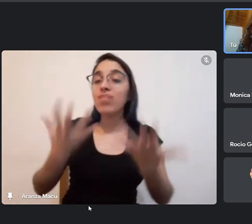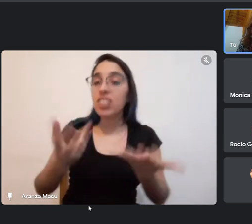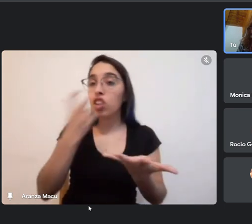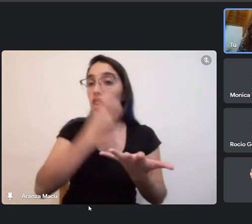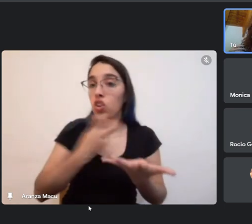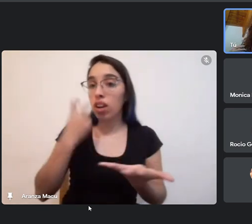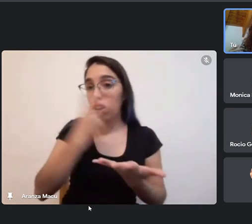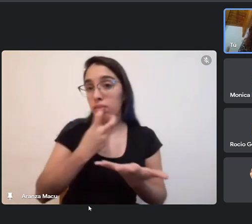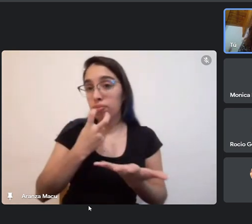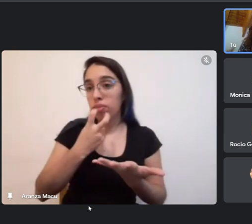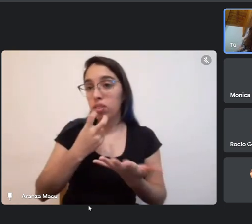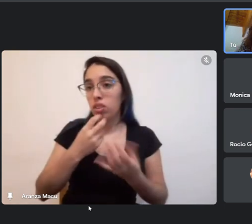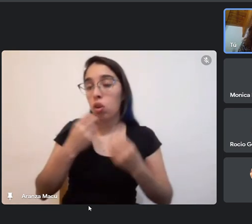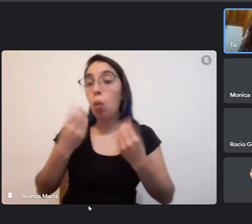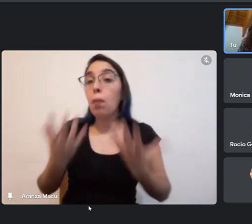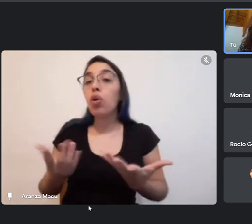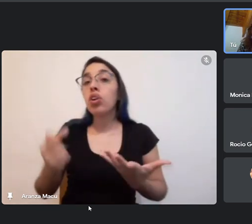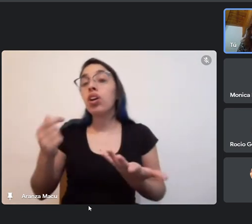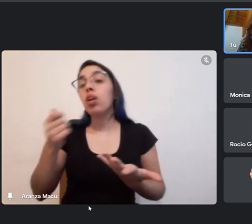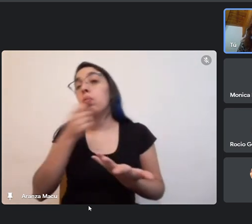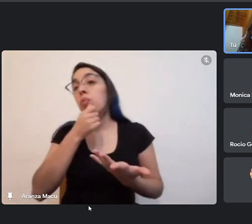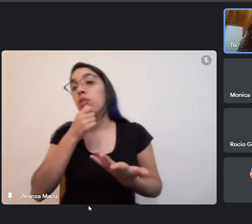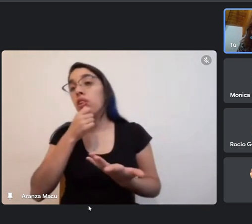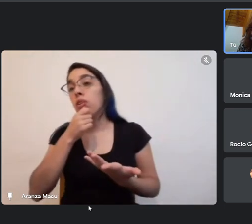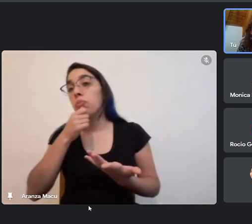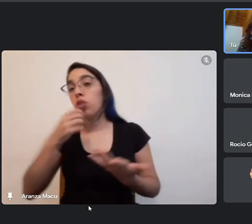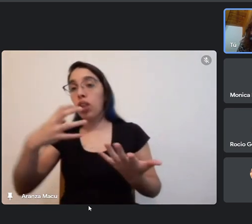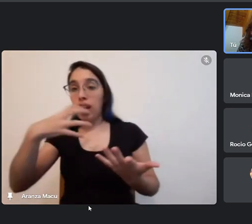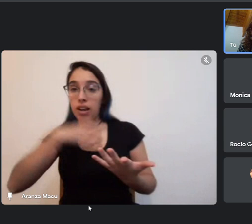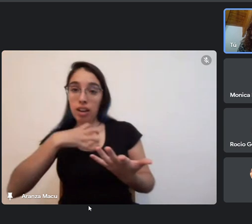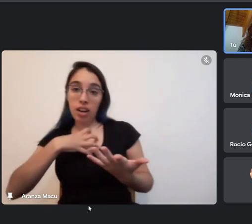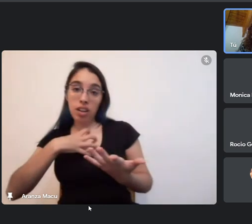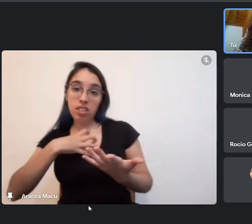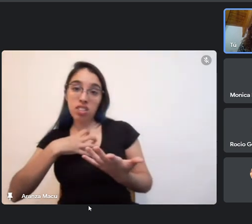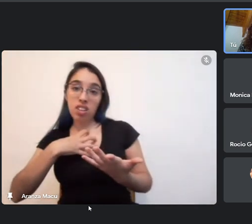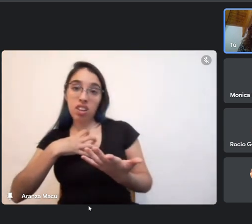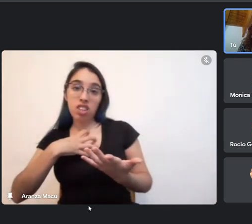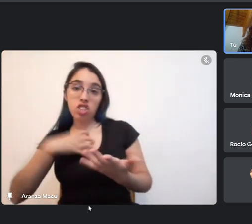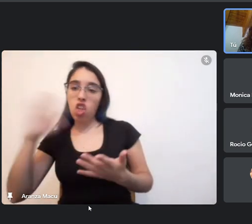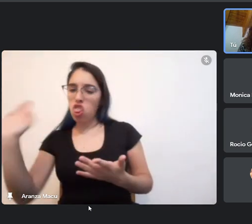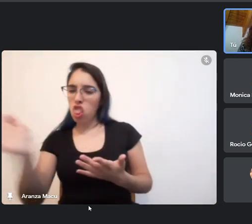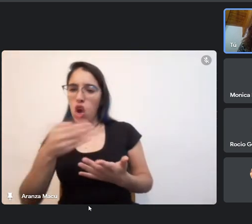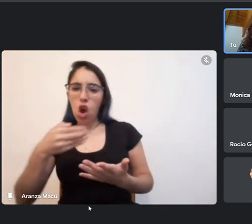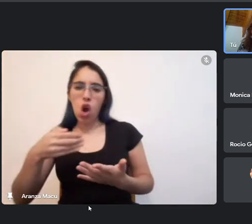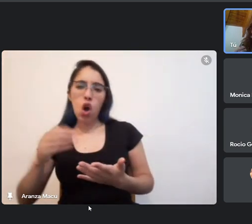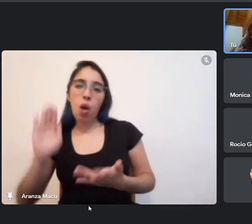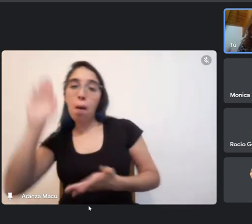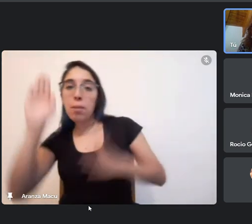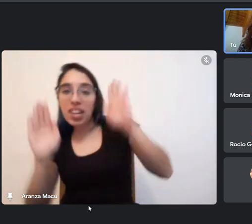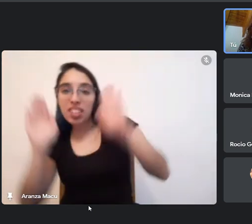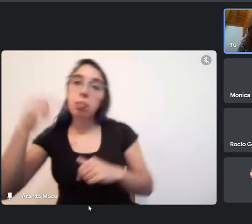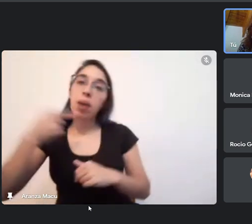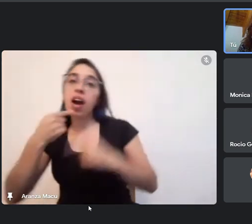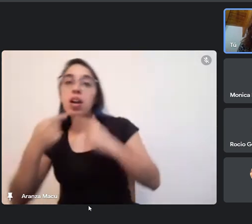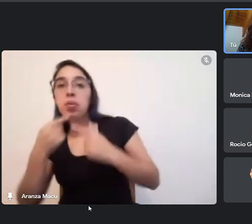Tengo registro y seguimiento de poca gente que siempre participa o hace la